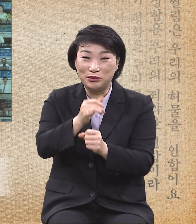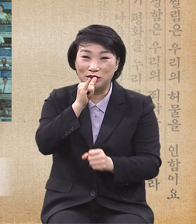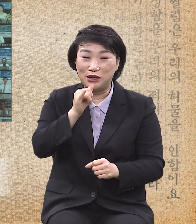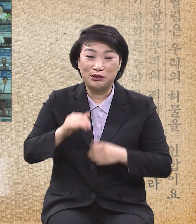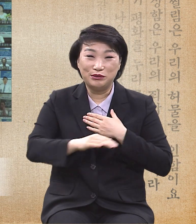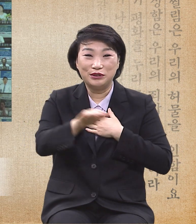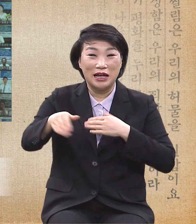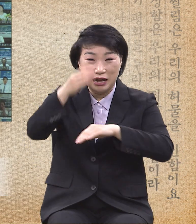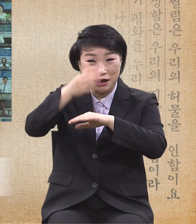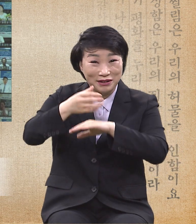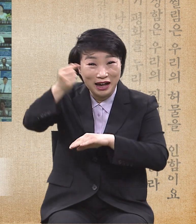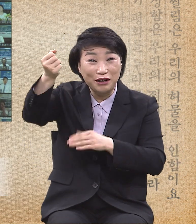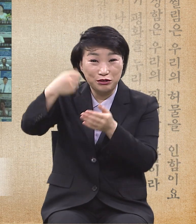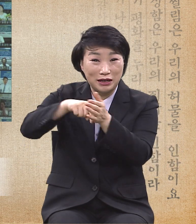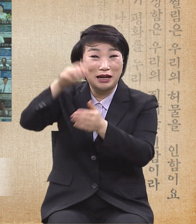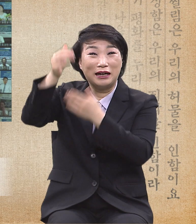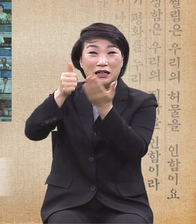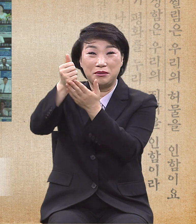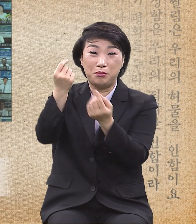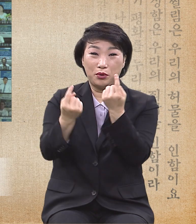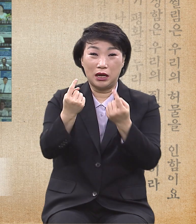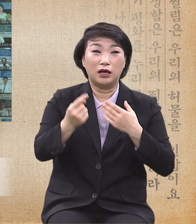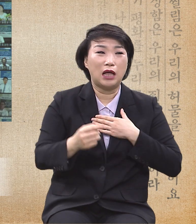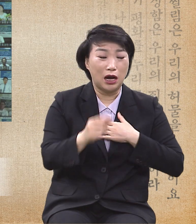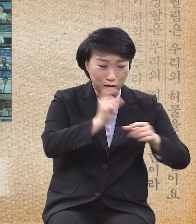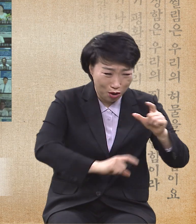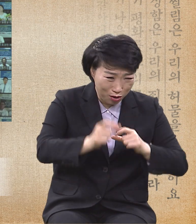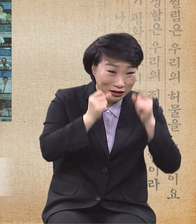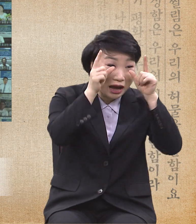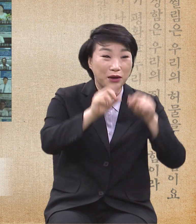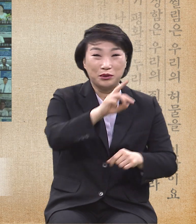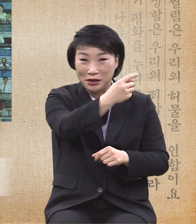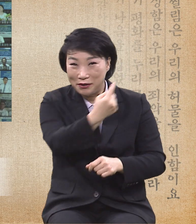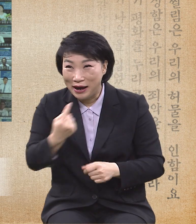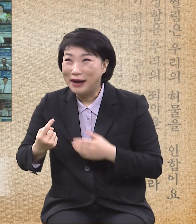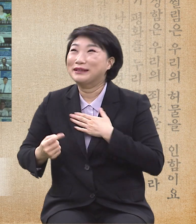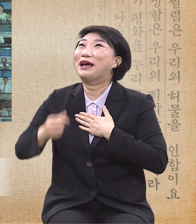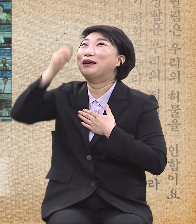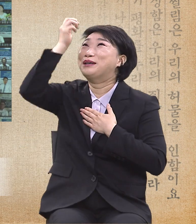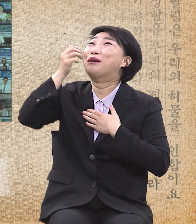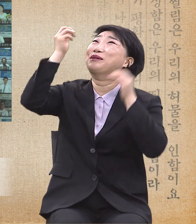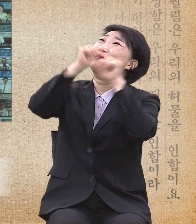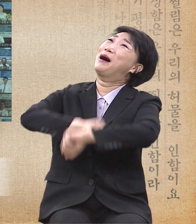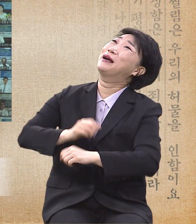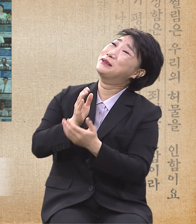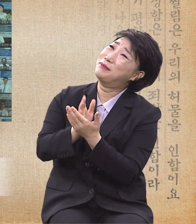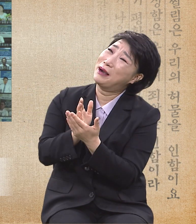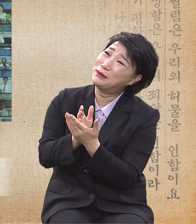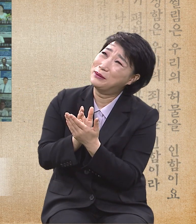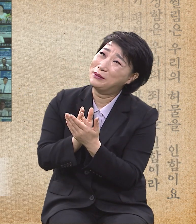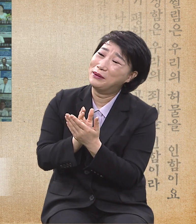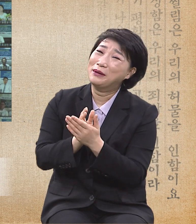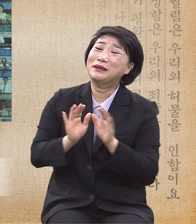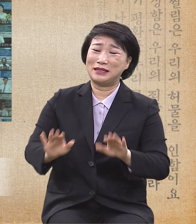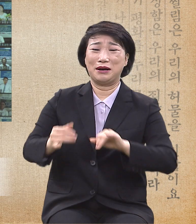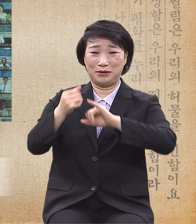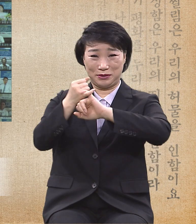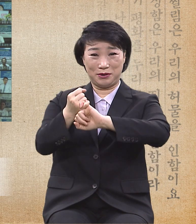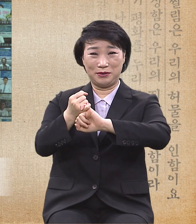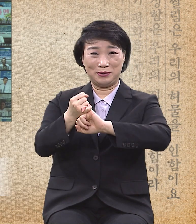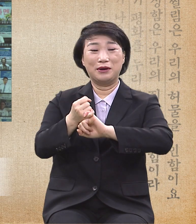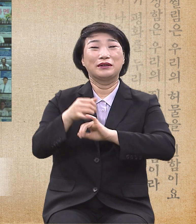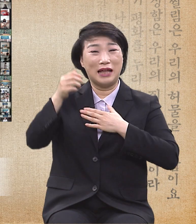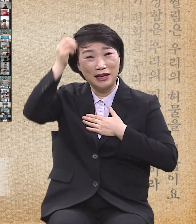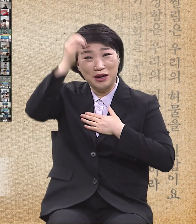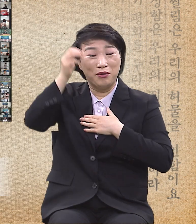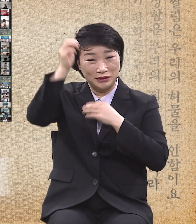감사를 받고자 하는 하나님보다 우리가 더 깨닫고 돌아와서 내 영혼이 망하지 말고 반드시